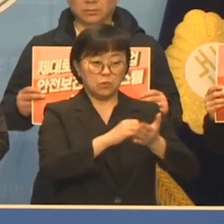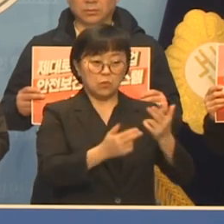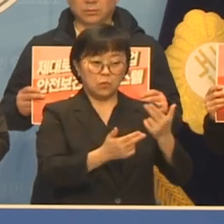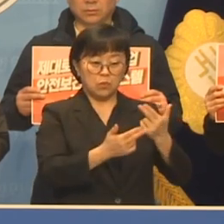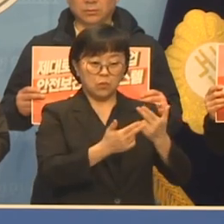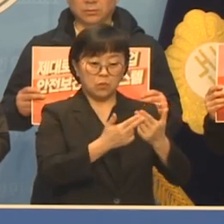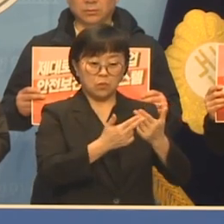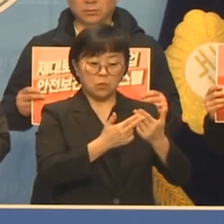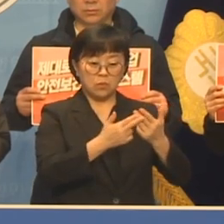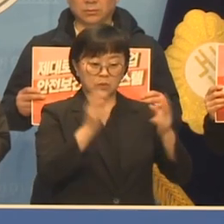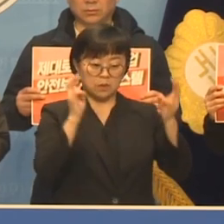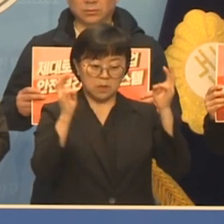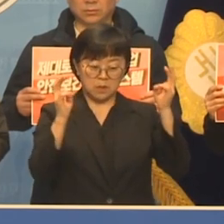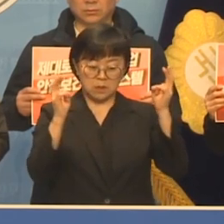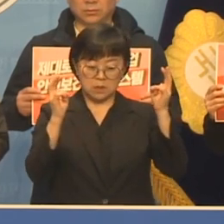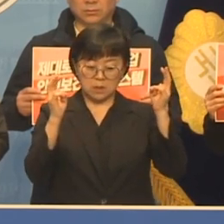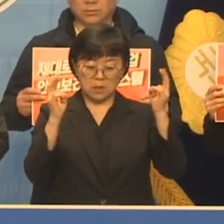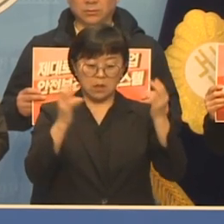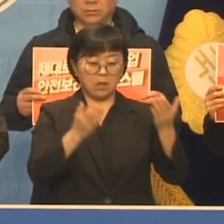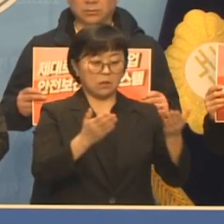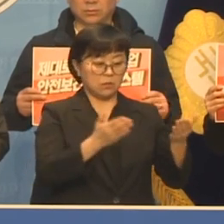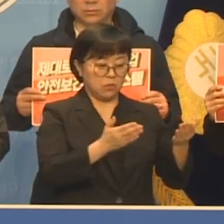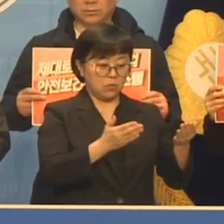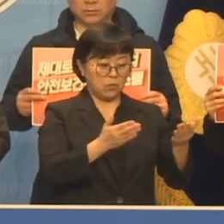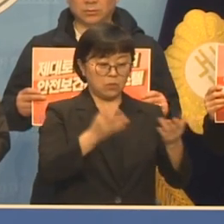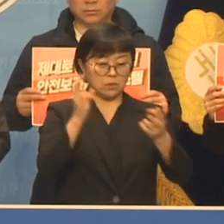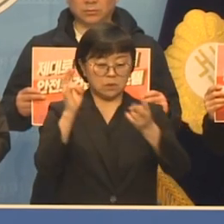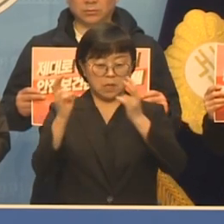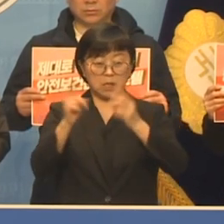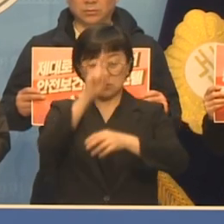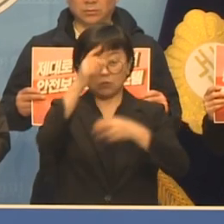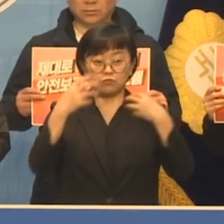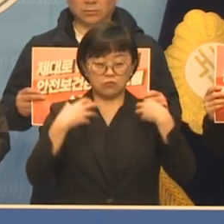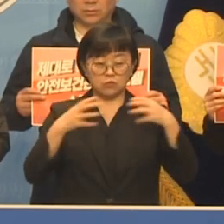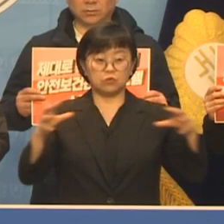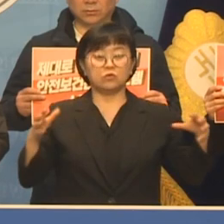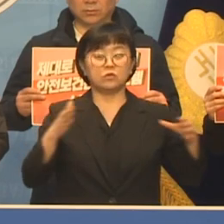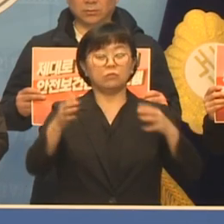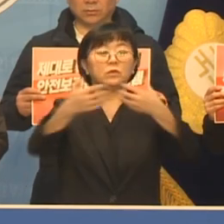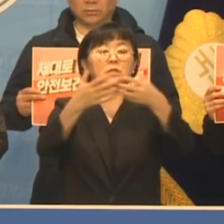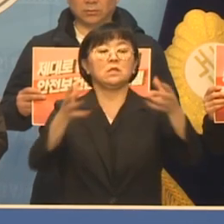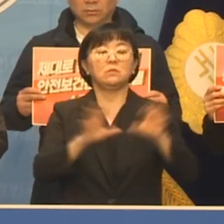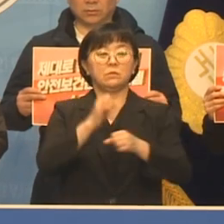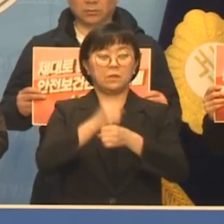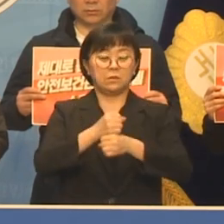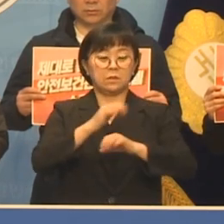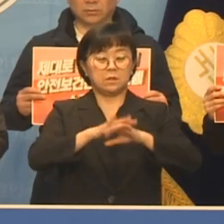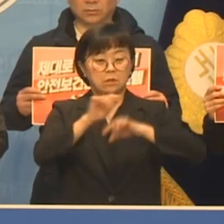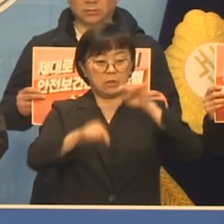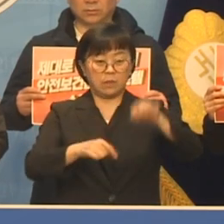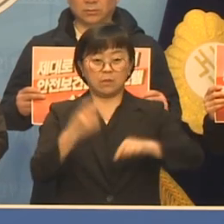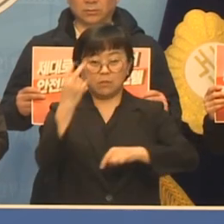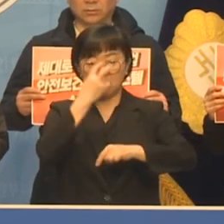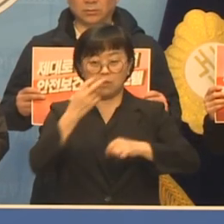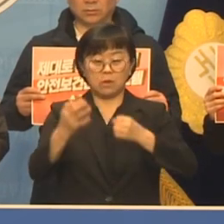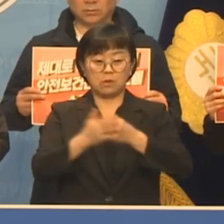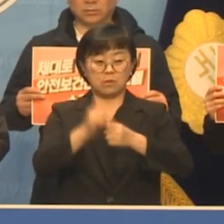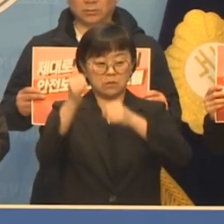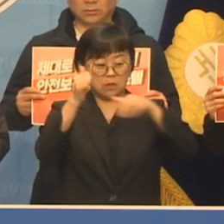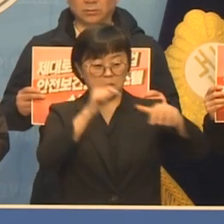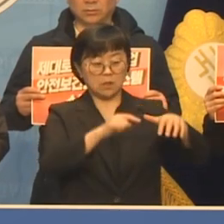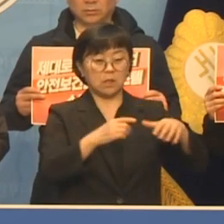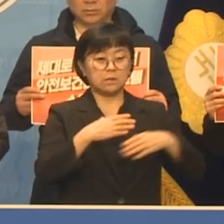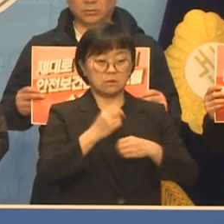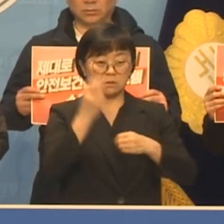회사, 노동부로 구성한 노사장 TF를 구성하여 근로감독 결과 이행 점검하고 하청노조의